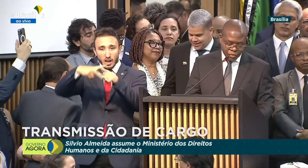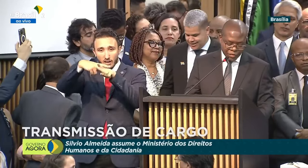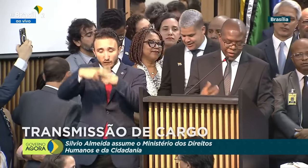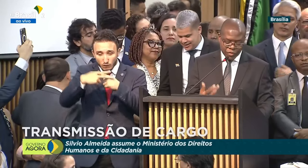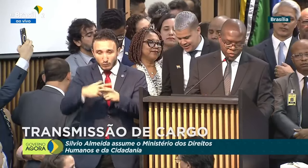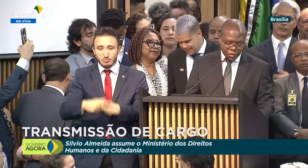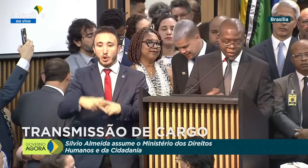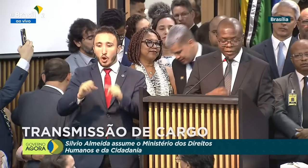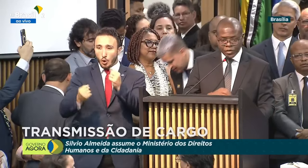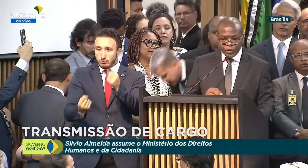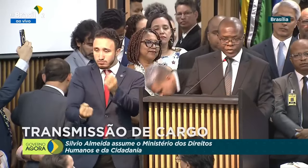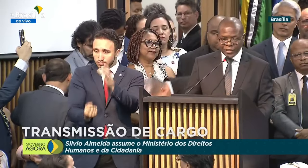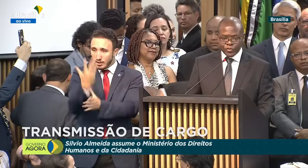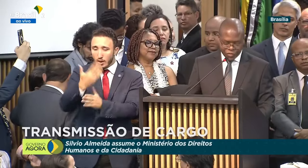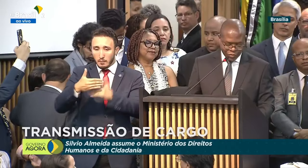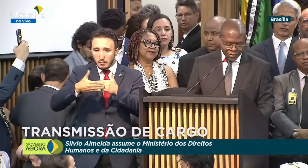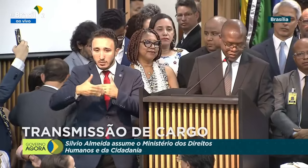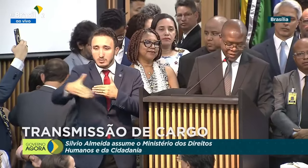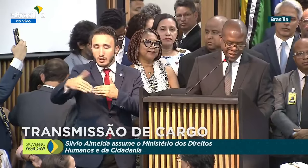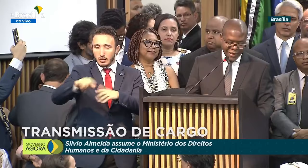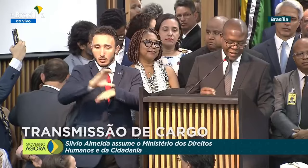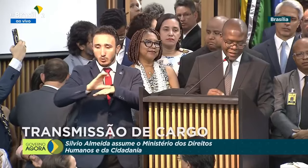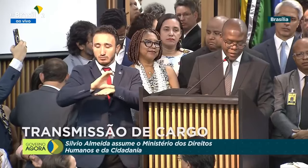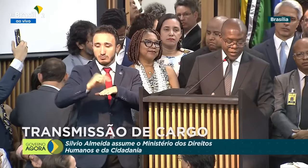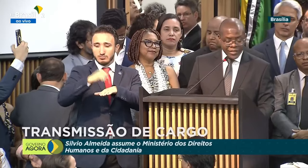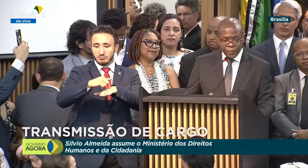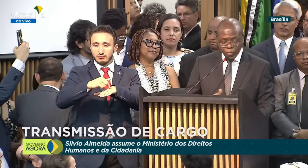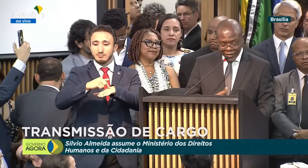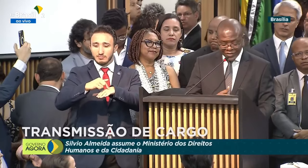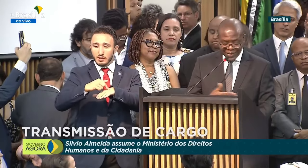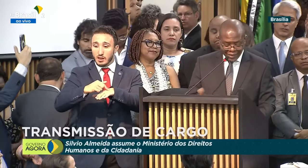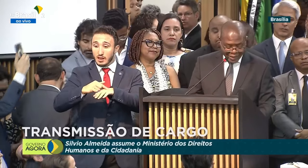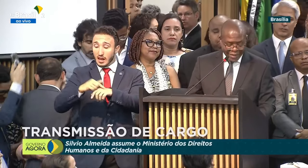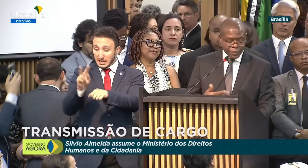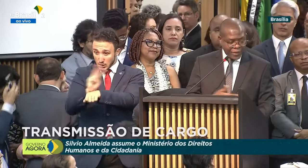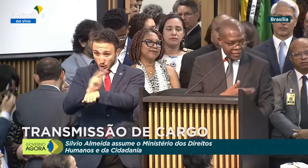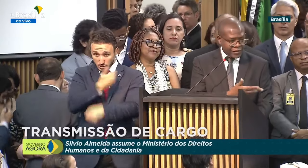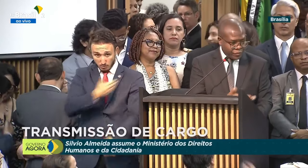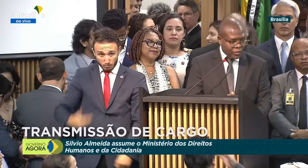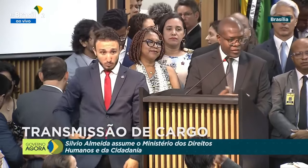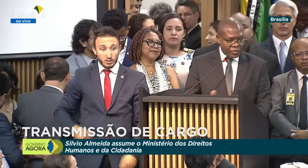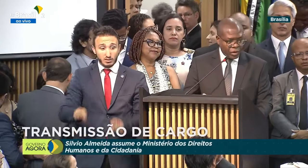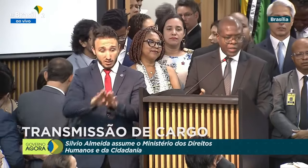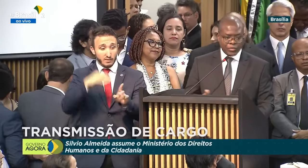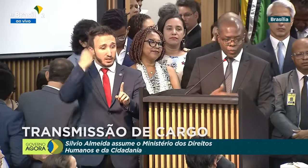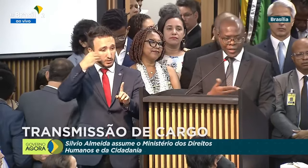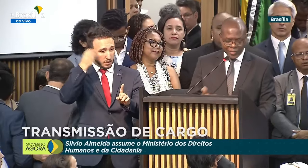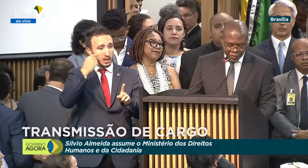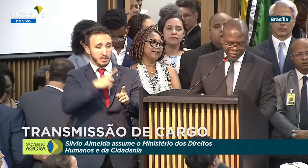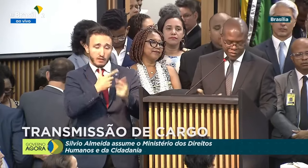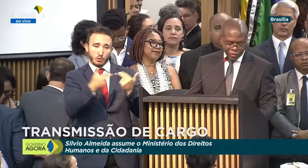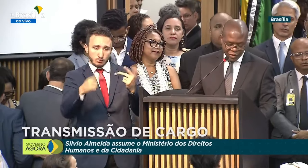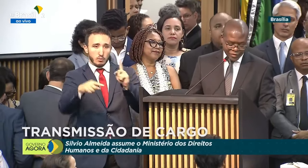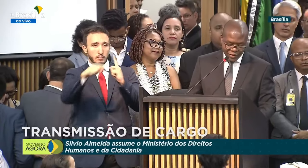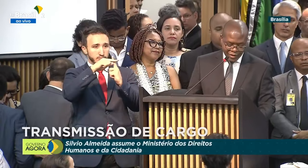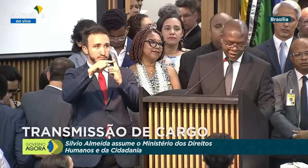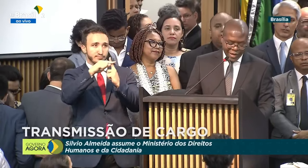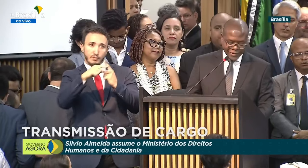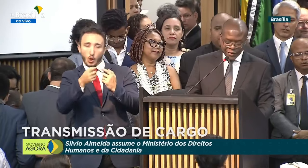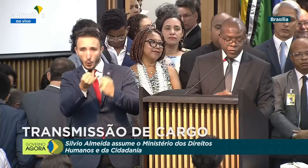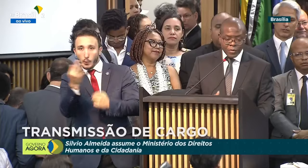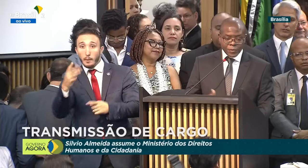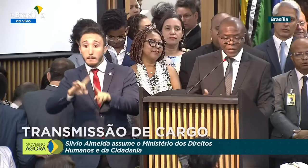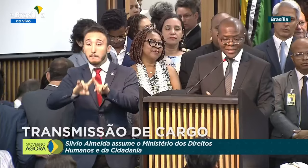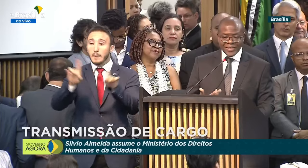sendo construídos reconstruídos a partir do processo constituinte na segurança pública sem negar experiências que foram exitosos ou parcialmente exitosos